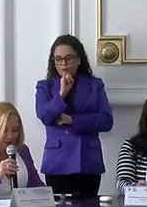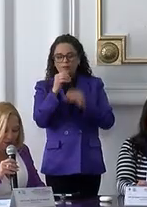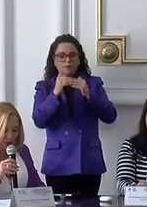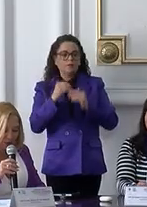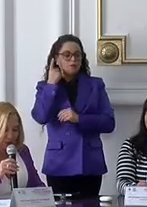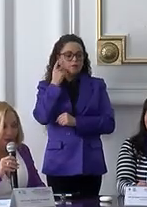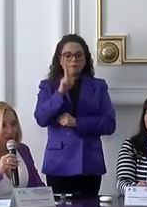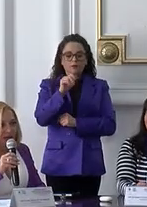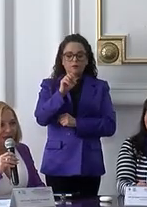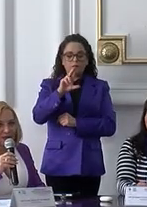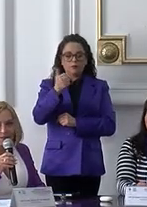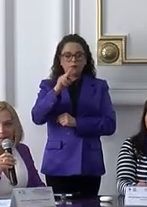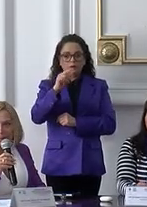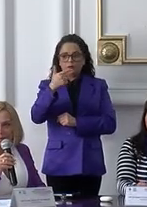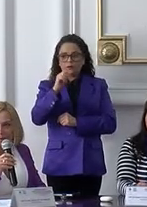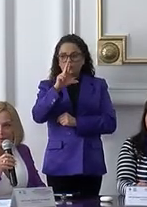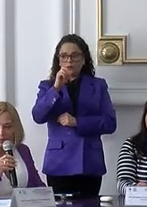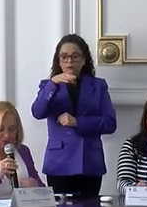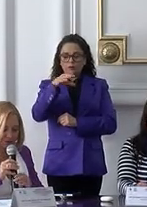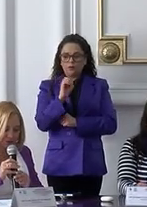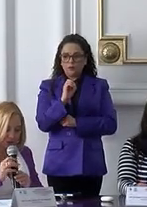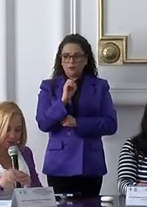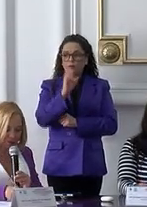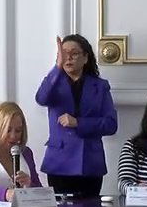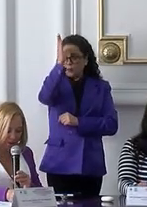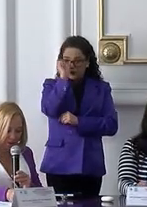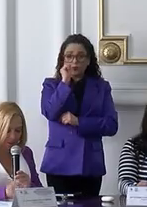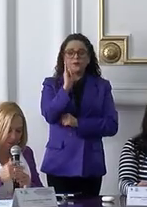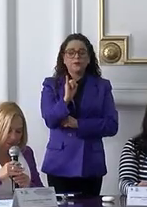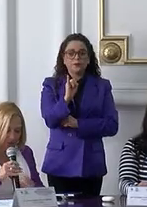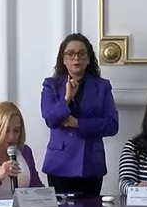Diputado Víctor Hugo Romo de Vivar Guerra. Romo de Vivar, a favor.